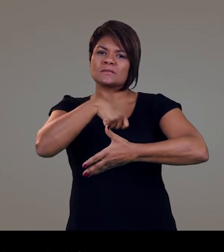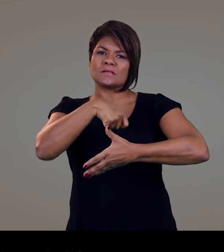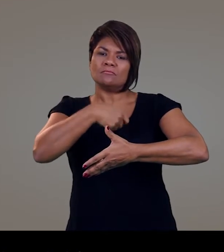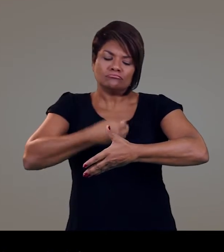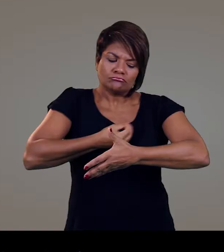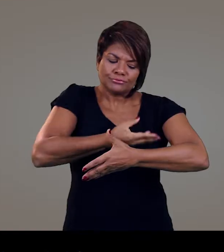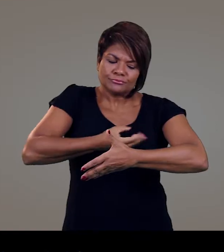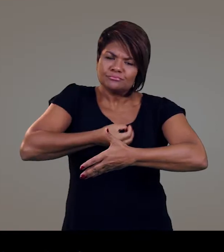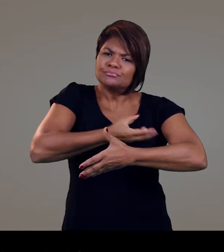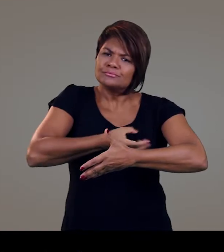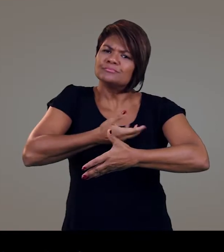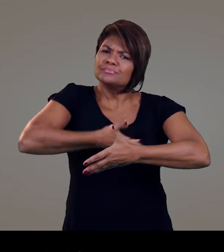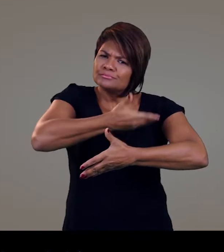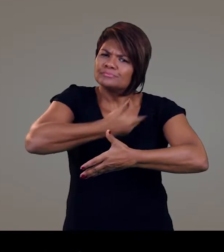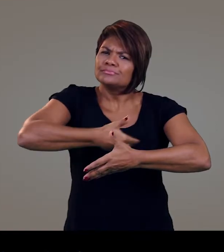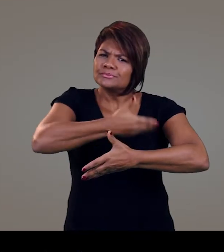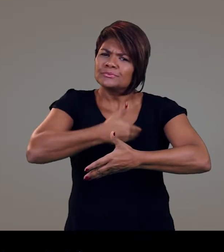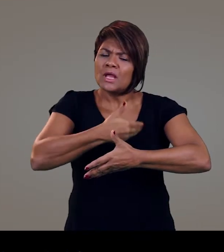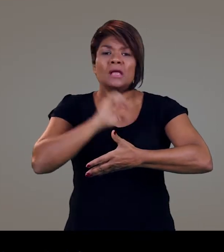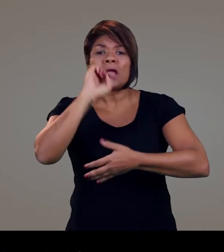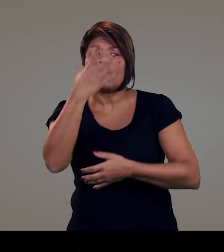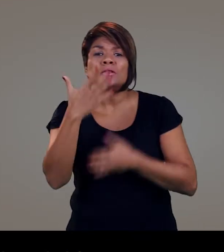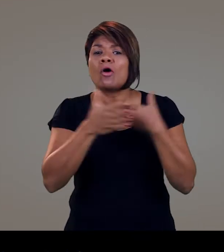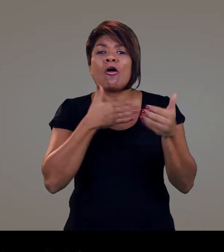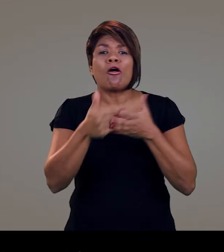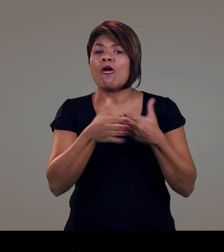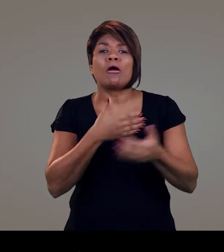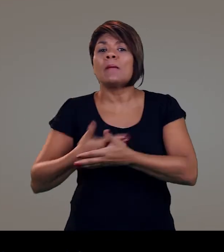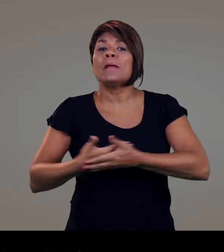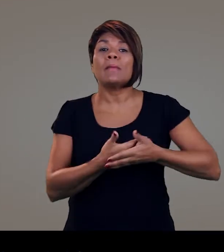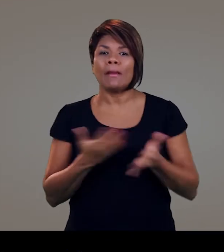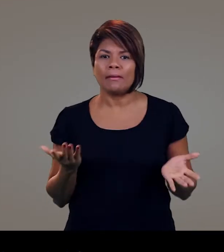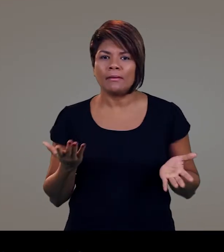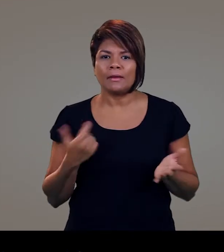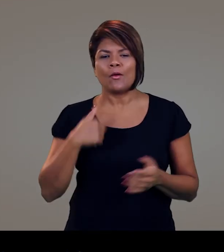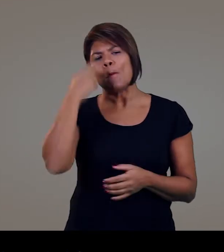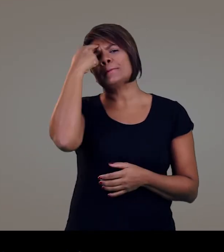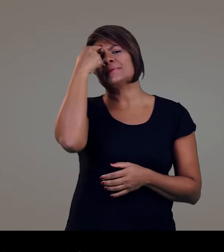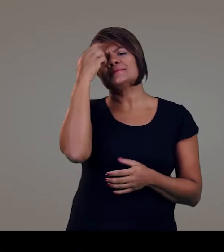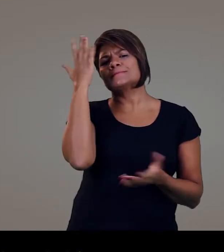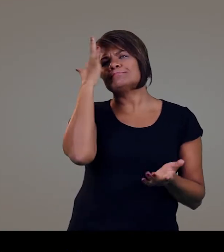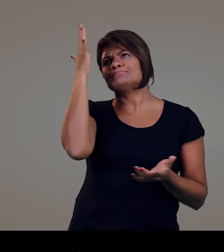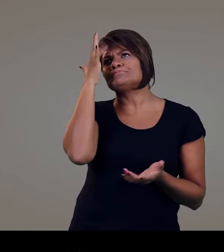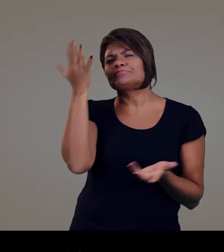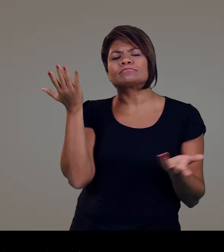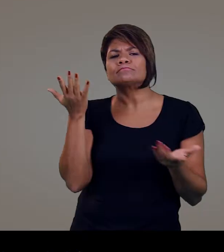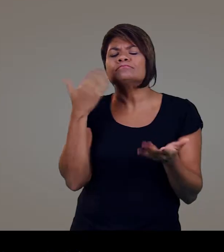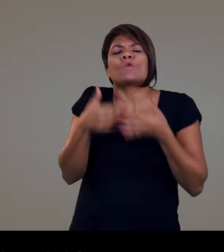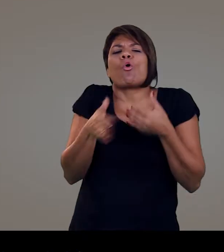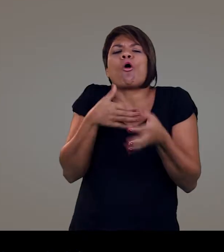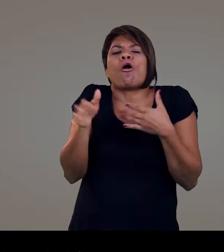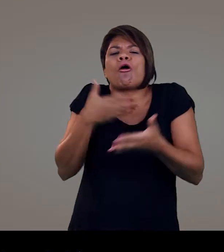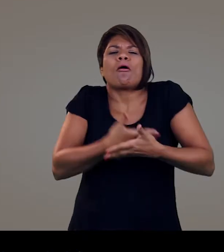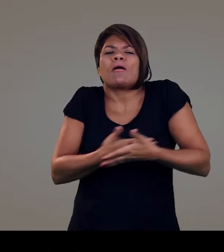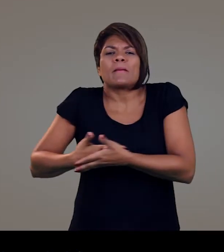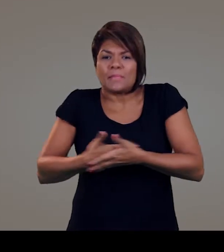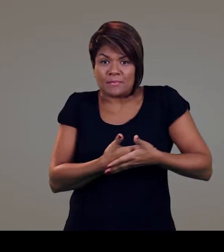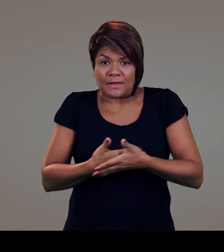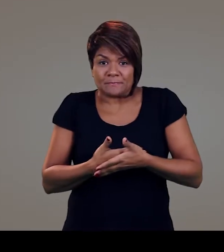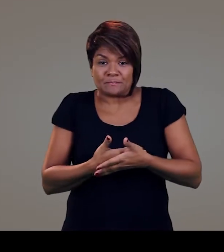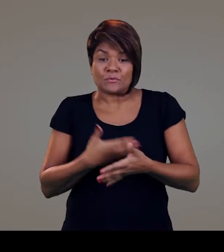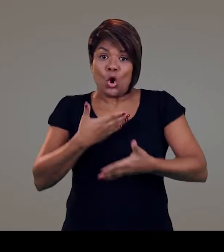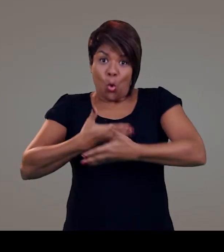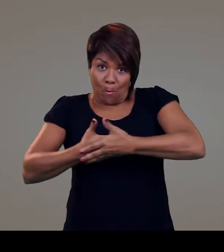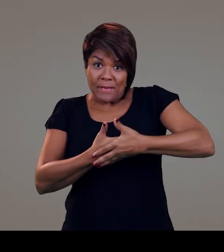acontece com qualquer bebê, né? Então, se a gente pensar num bebê qualquer, o que ele precisa é de alguém